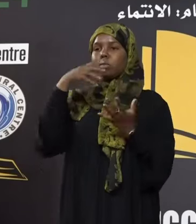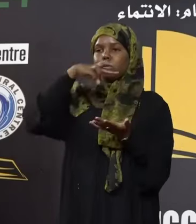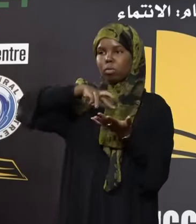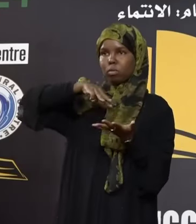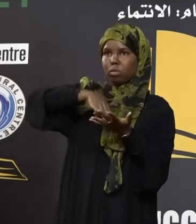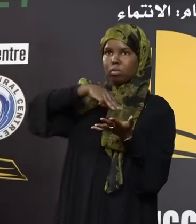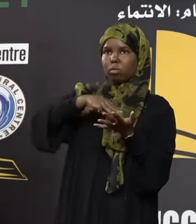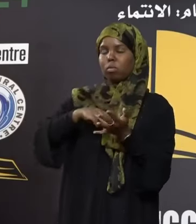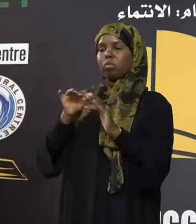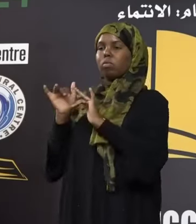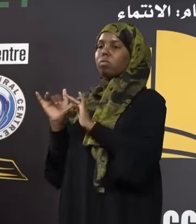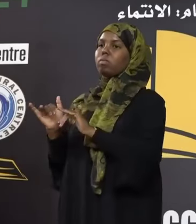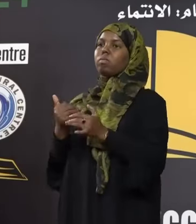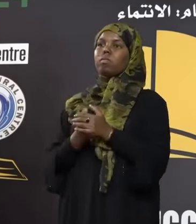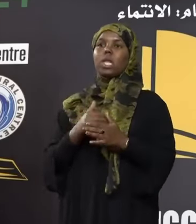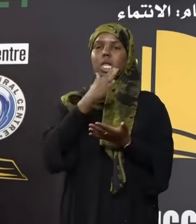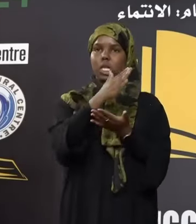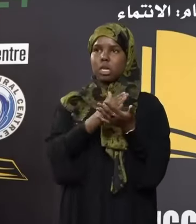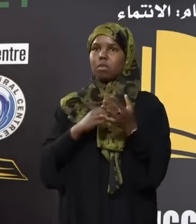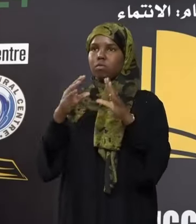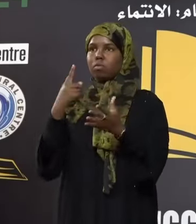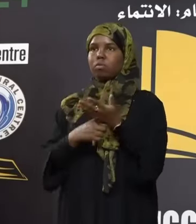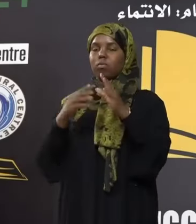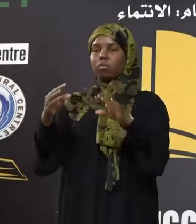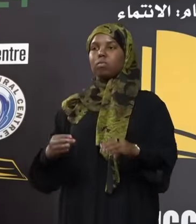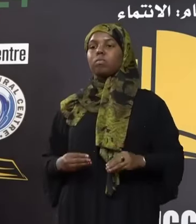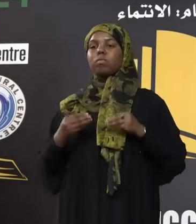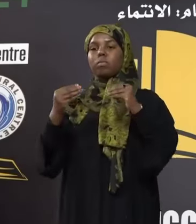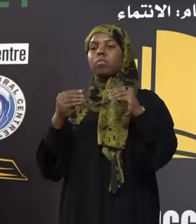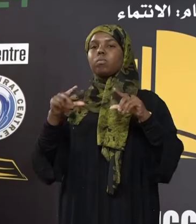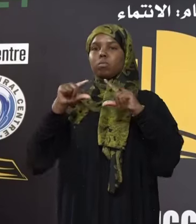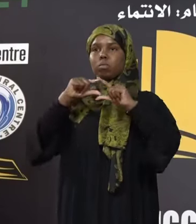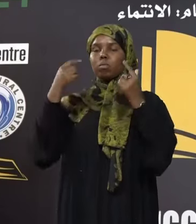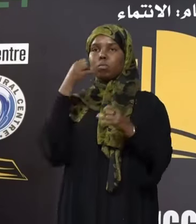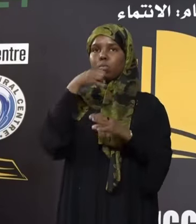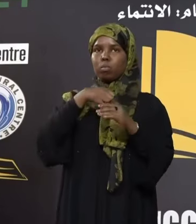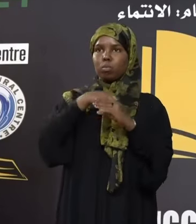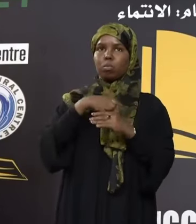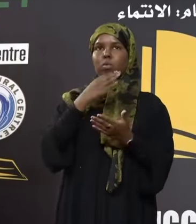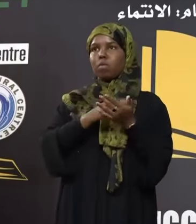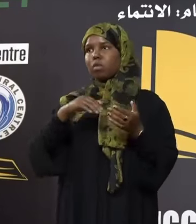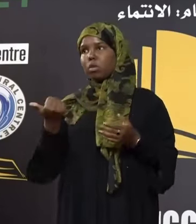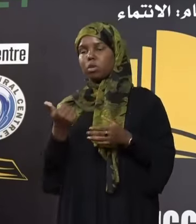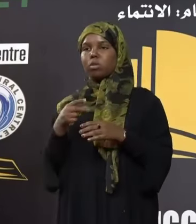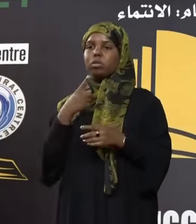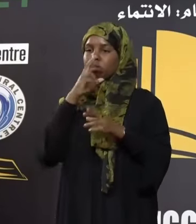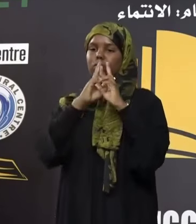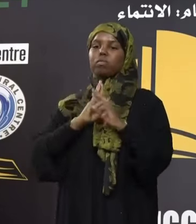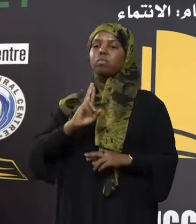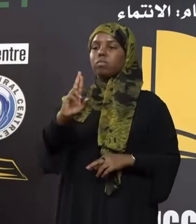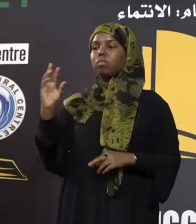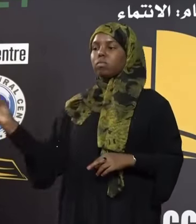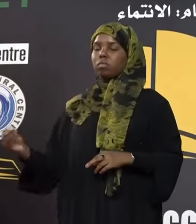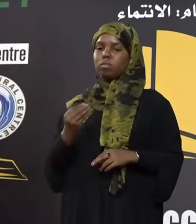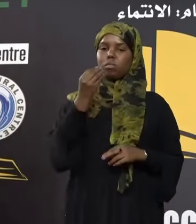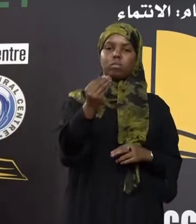سبب كاي كتالا كلامبر واحد لقو بكميشن كا أنت كلامنا يجو ماله يا لامبر بعدين تسعة سلام به كلام